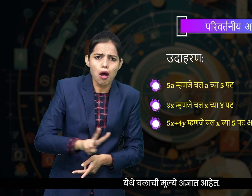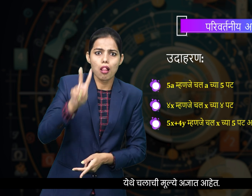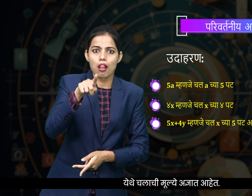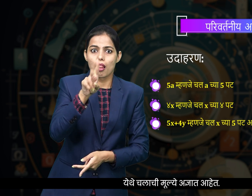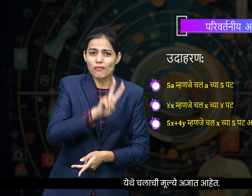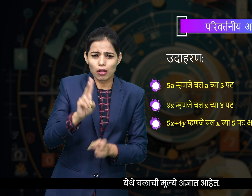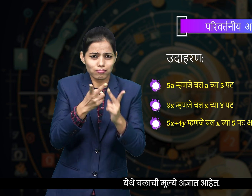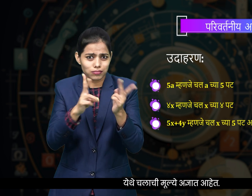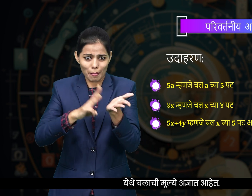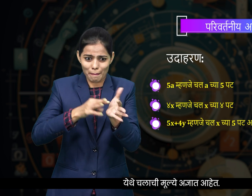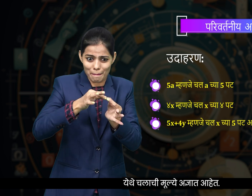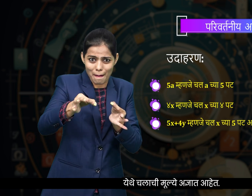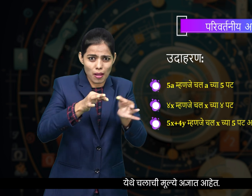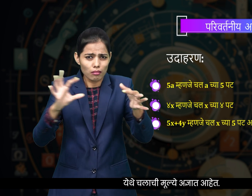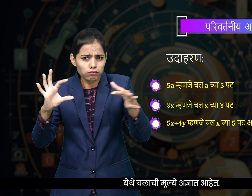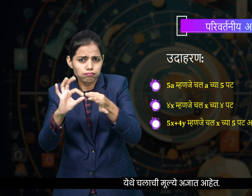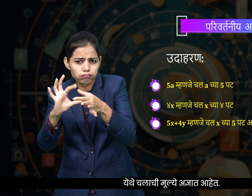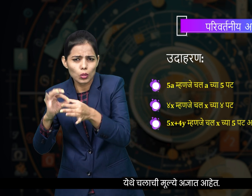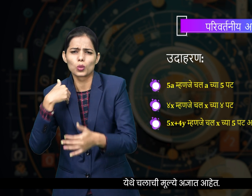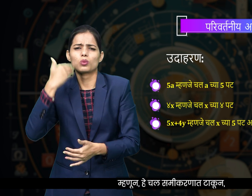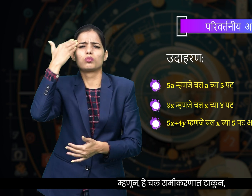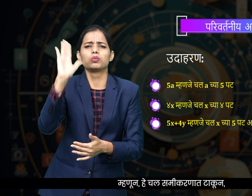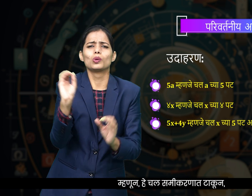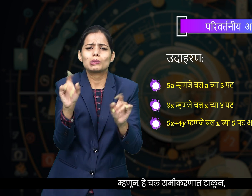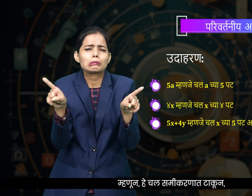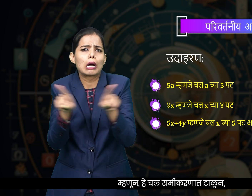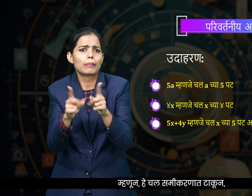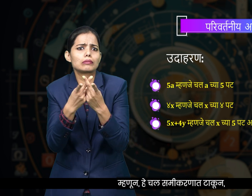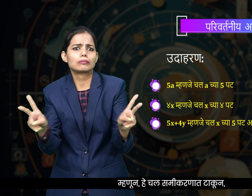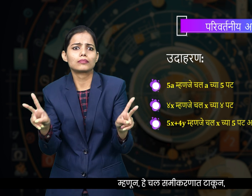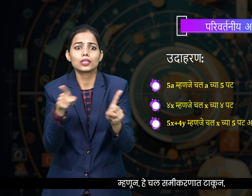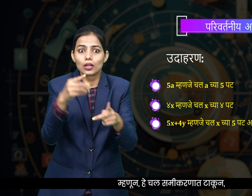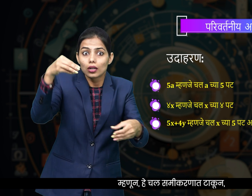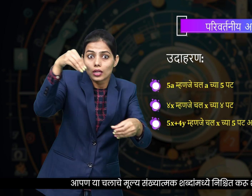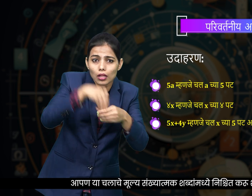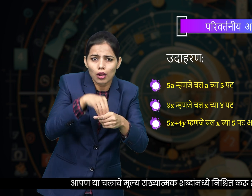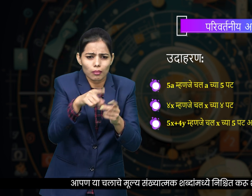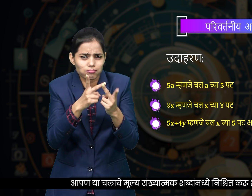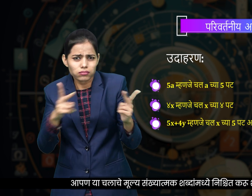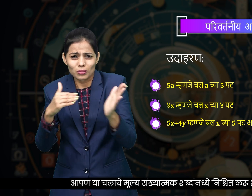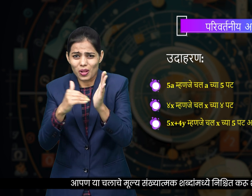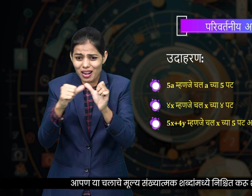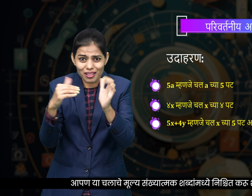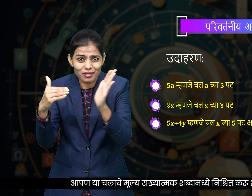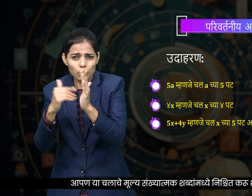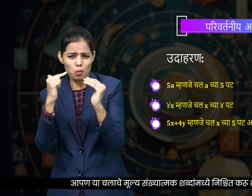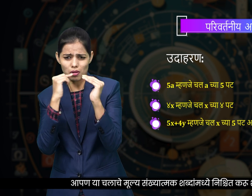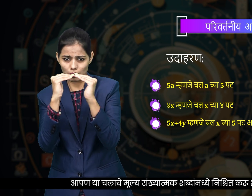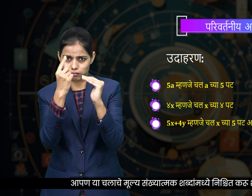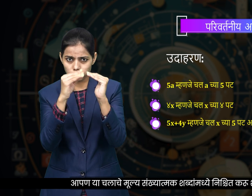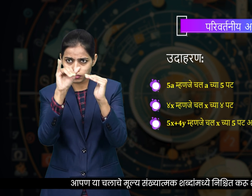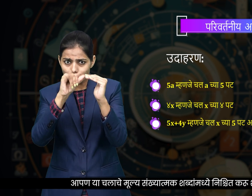येथे चलाचे मूल्य अज्ञात आहेत म्हणून हे चल समीकरणात टाकून आपण या चलाचे